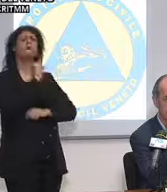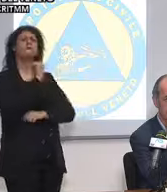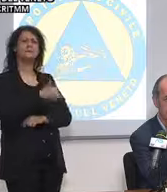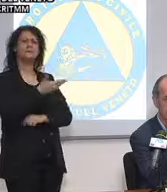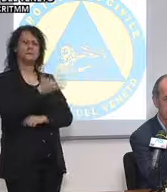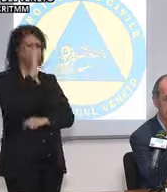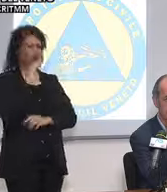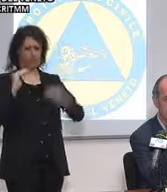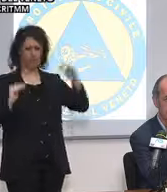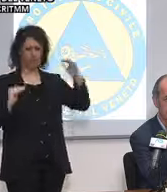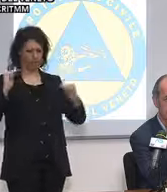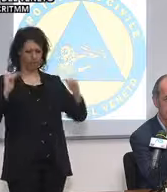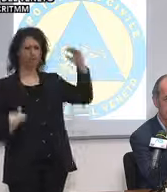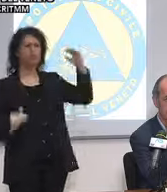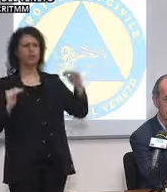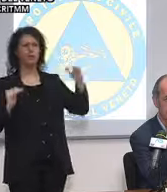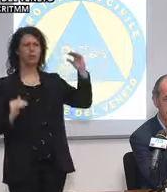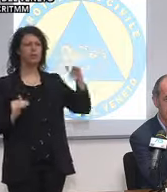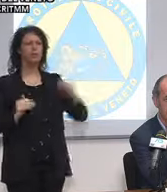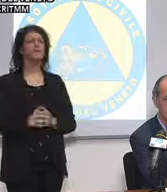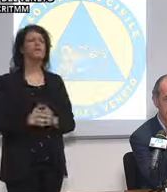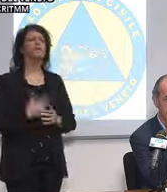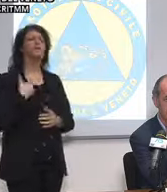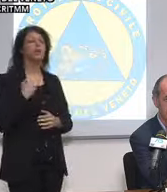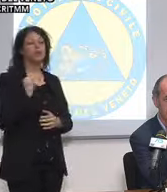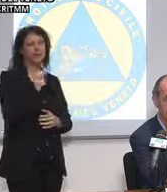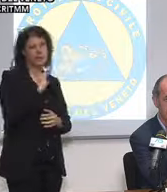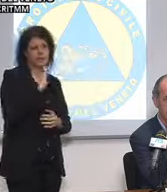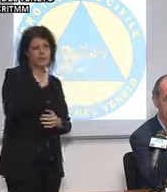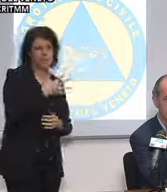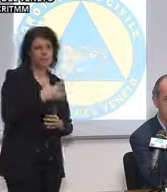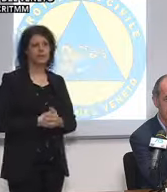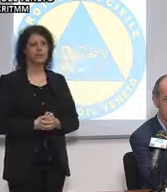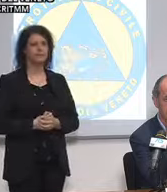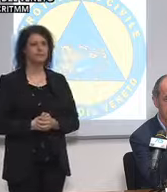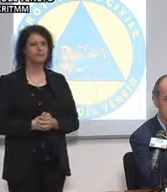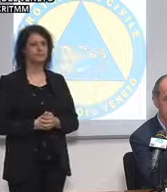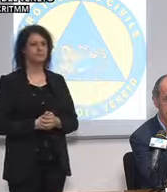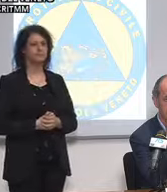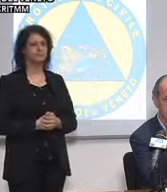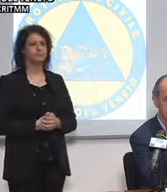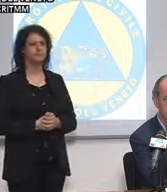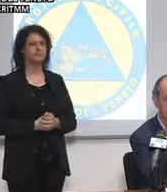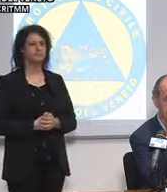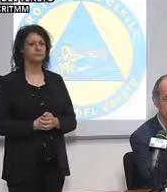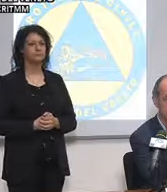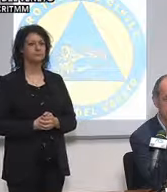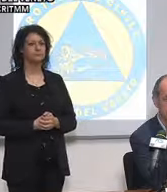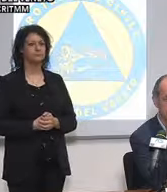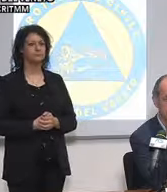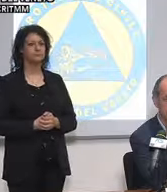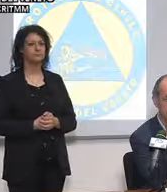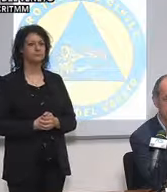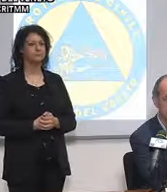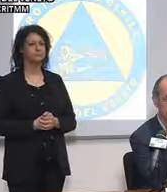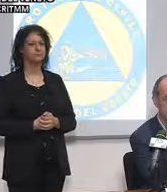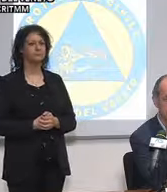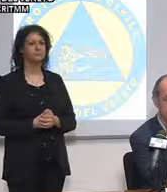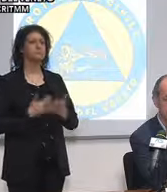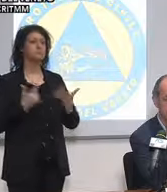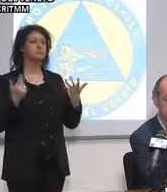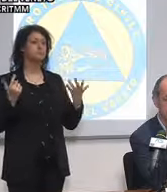posso, successivamente a questa domanda, e quindi se si potesse effettivamente giocare sul mondo